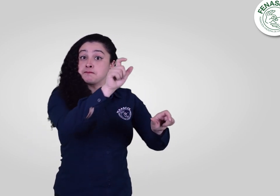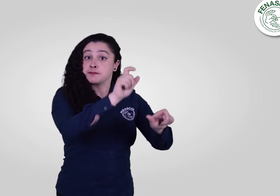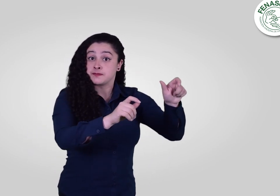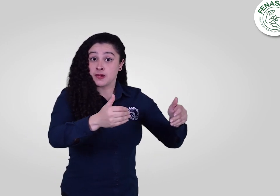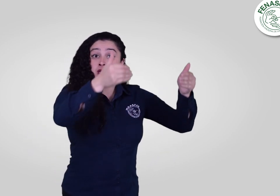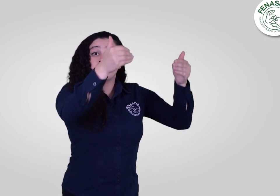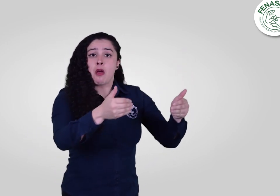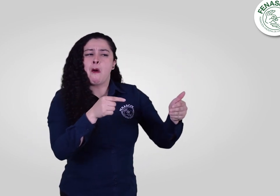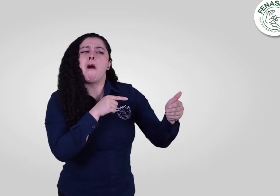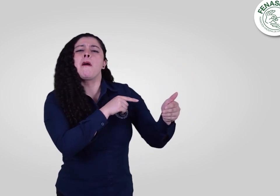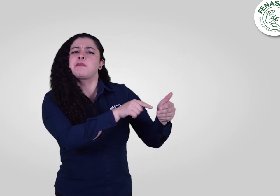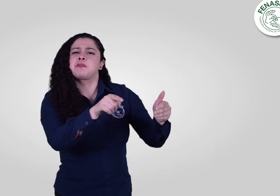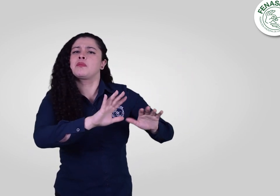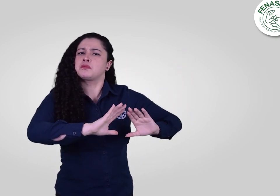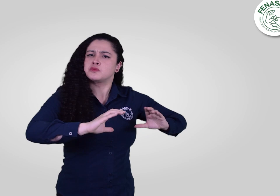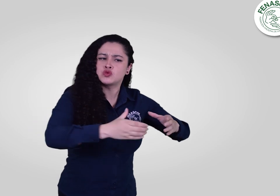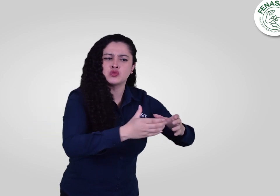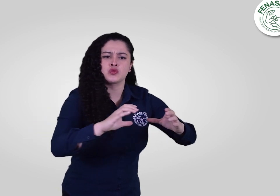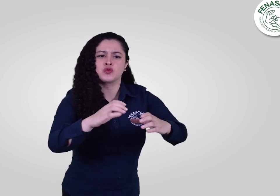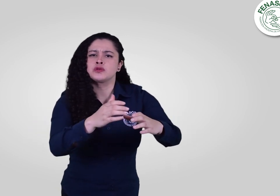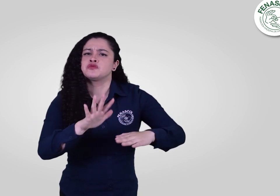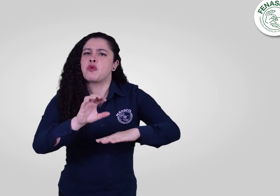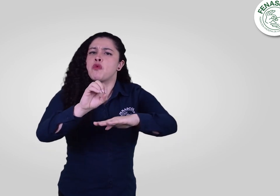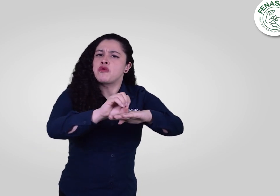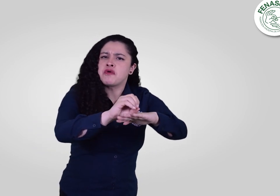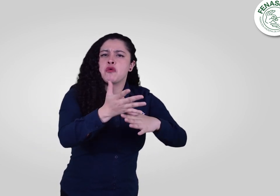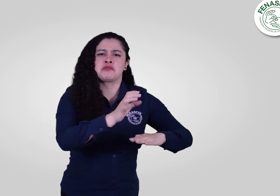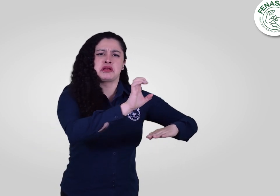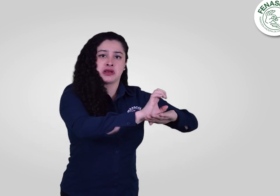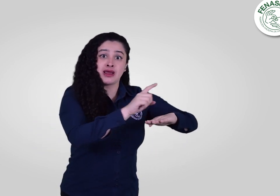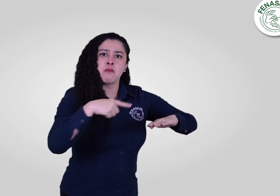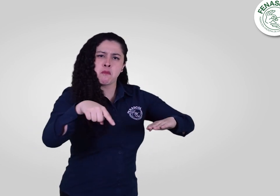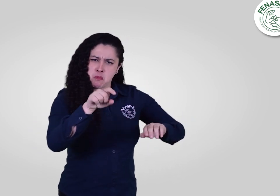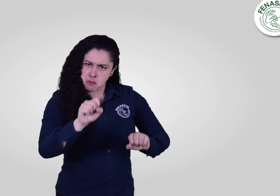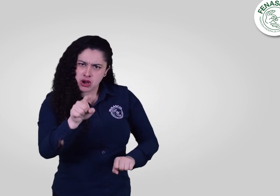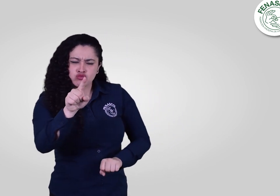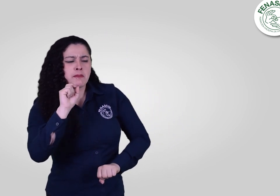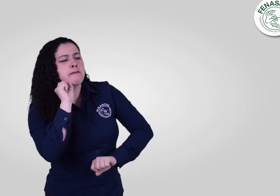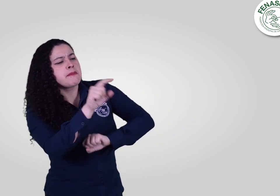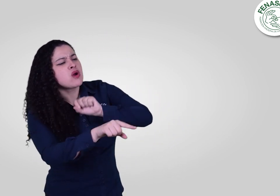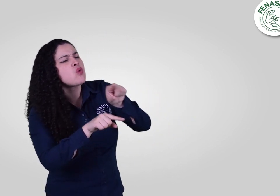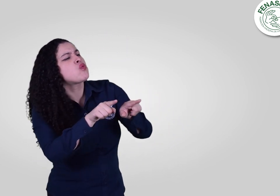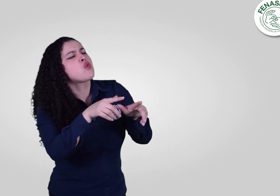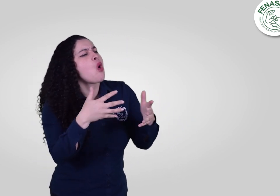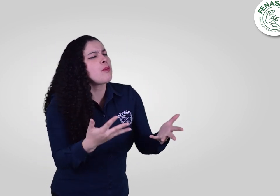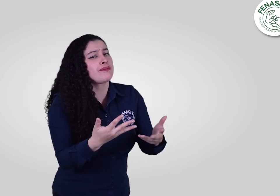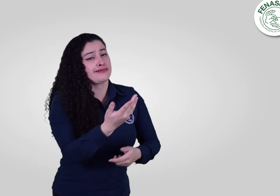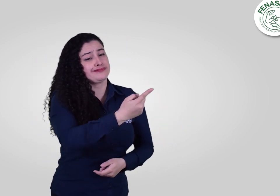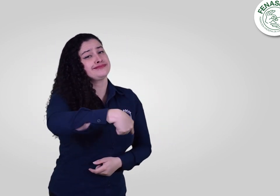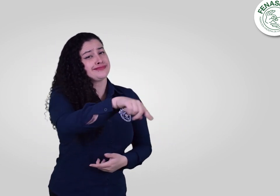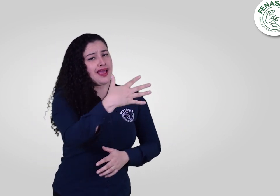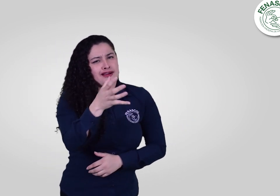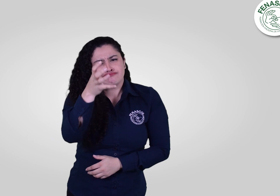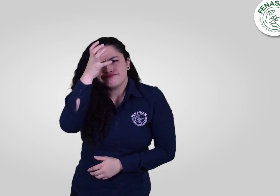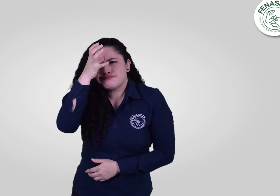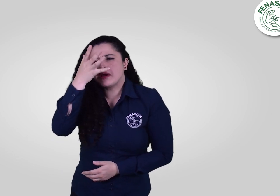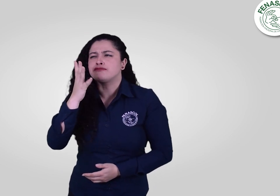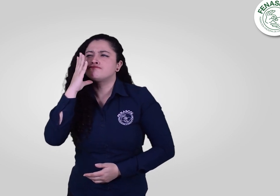a consultar con las distintas organizaciones que agrupan a este tipo de población las cuales